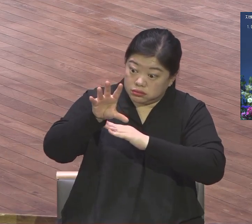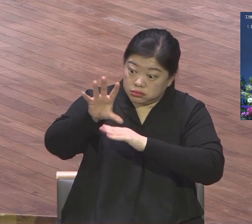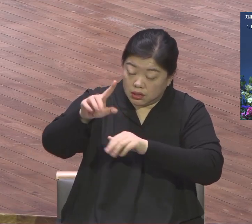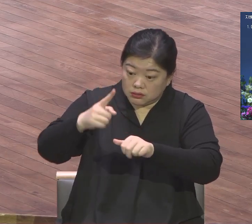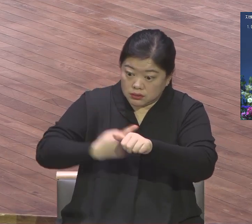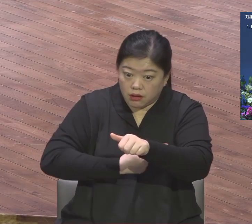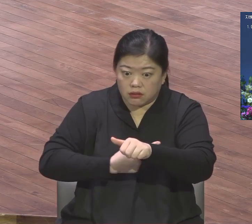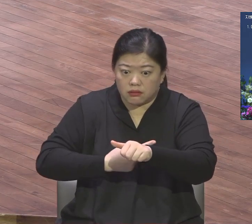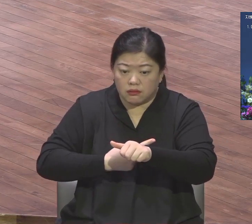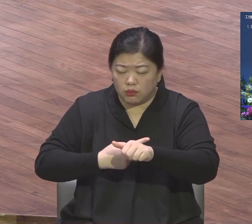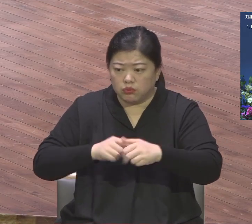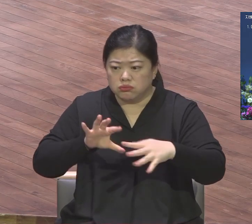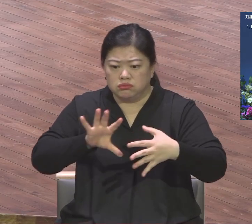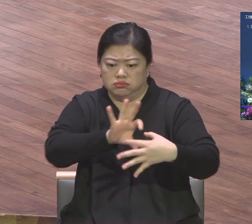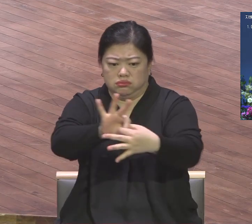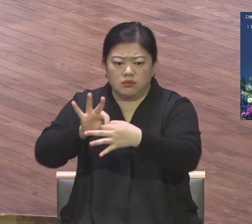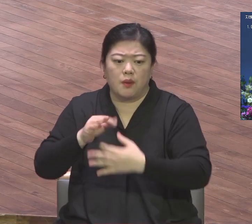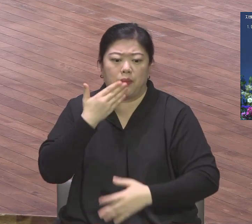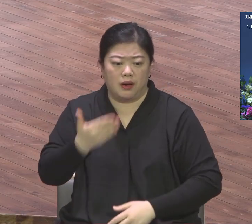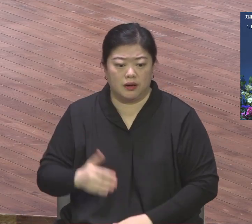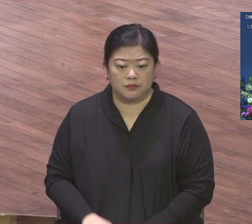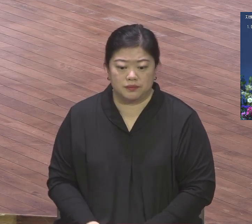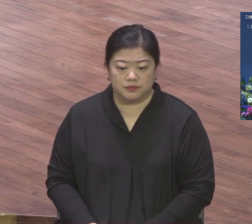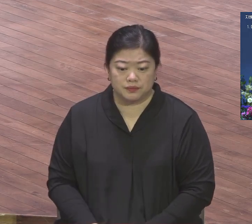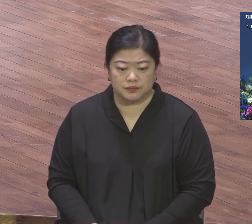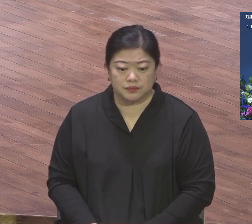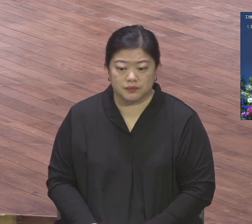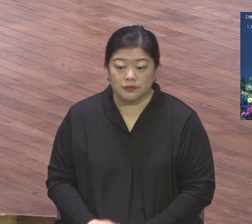이 강서 내지는 이 지역에 살면서